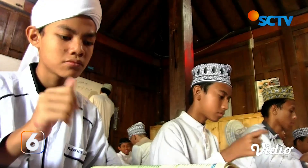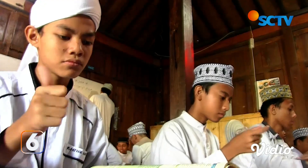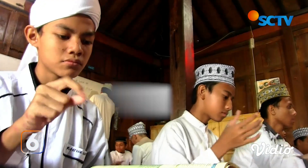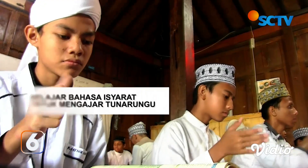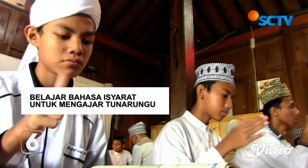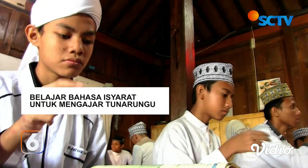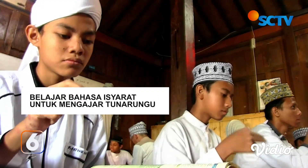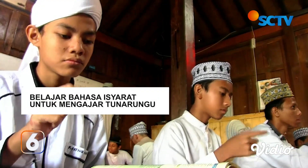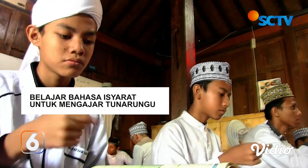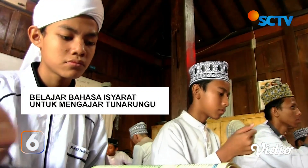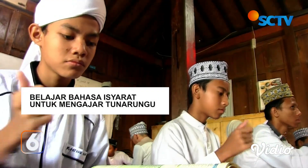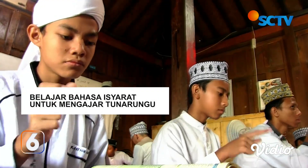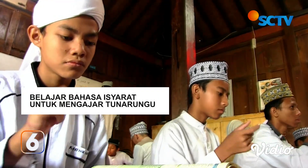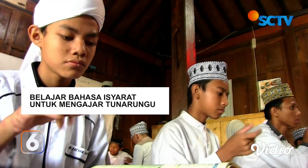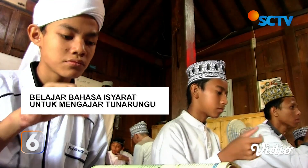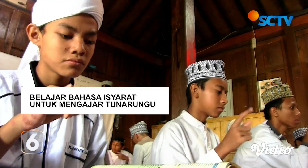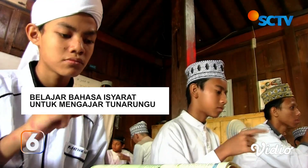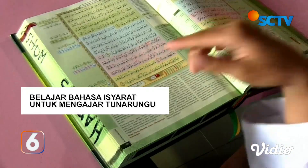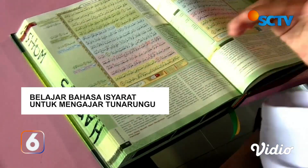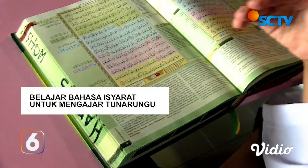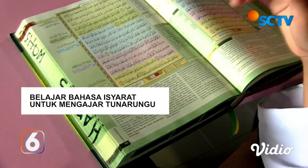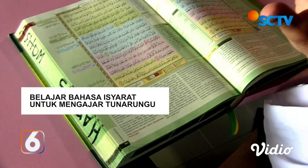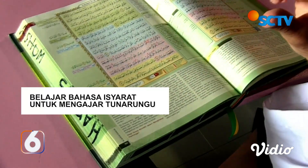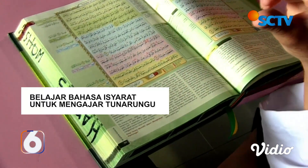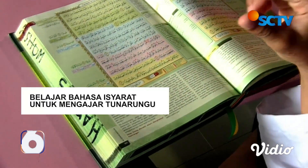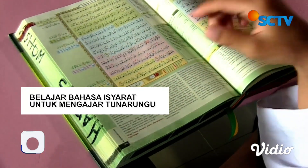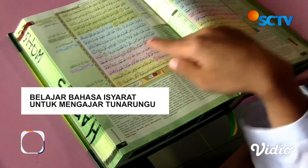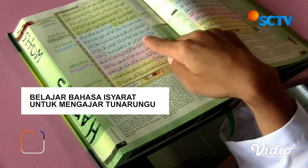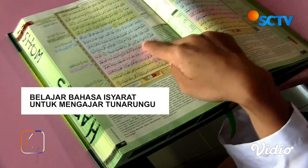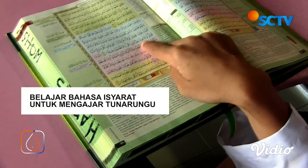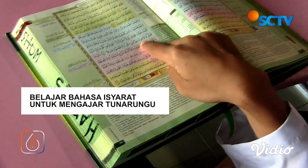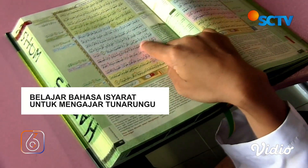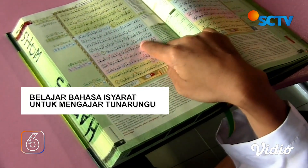mereka sampai ingin seperti mereka, gitu, menjiwai mereka.